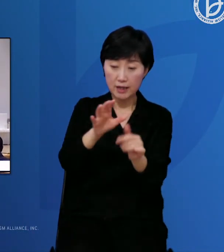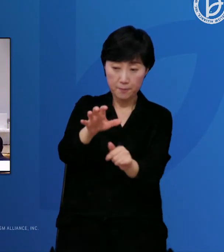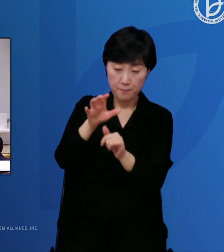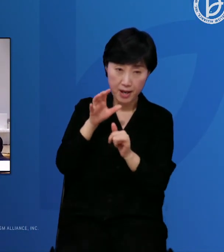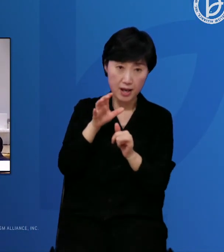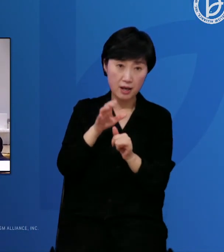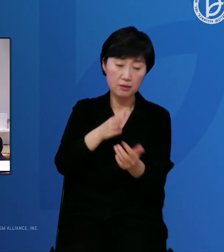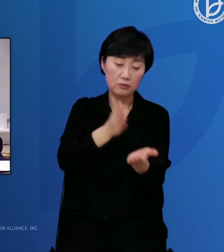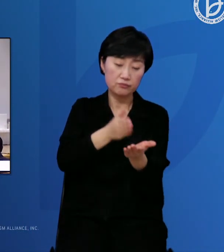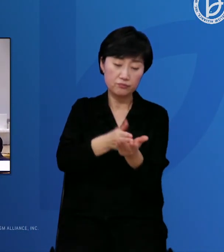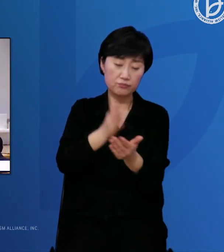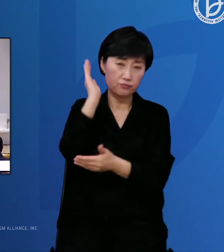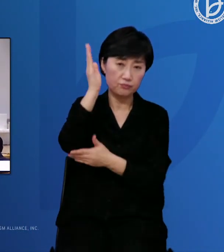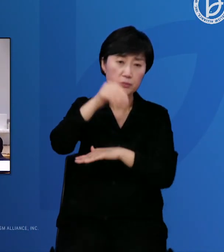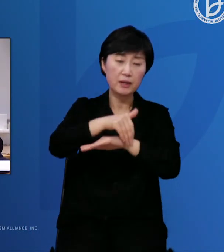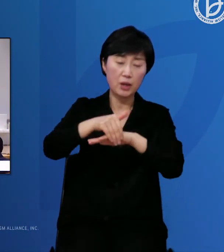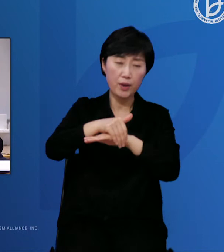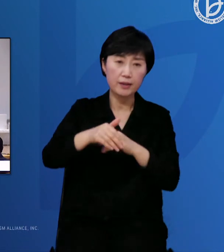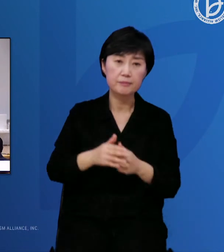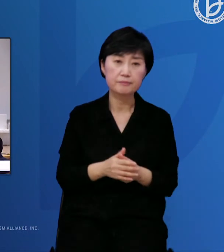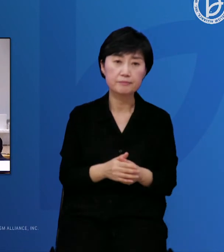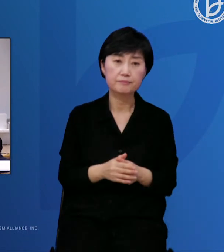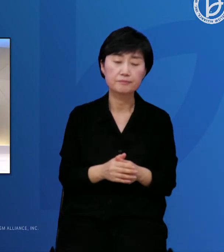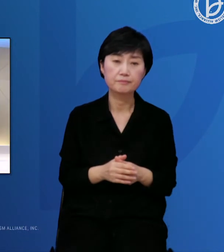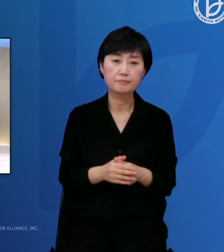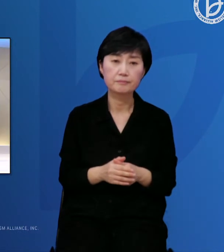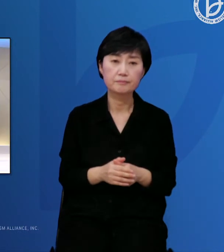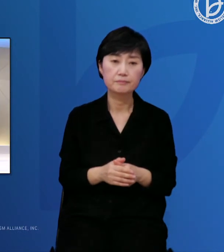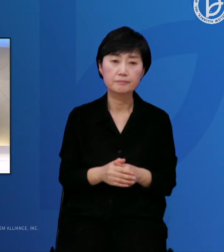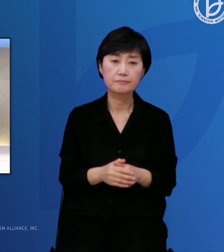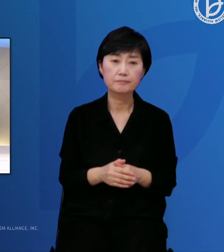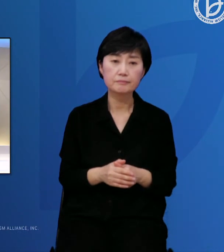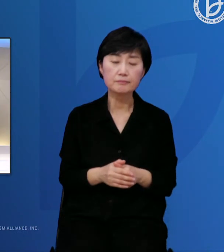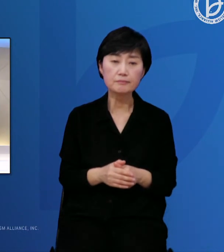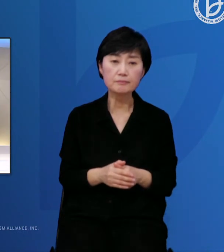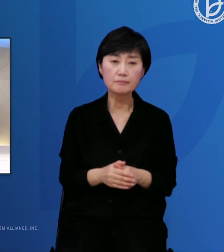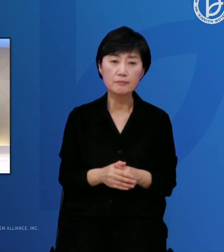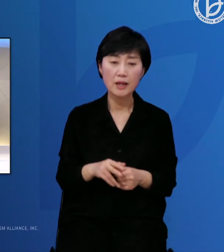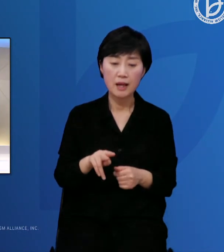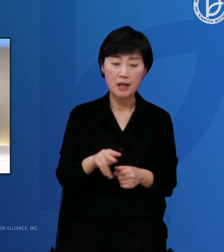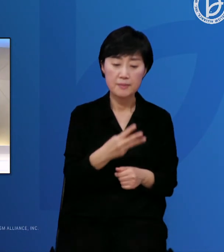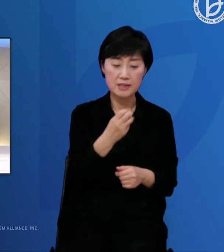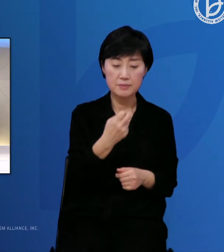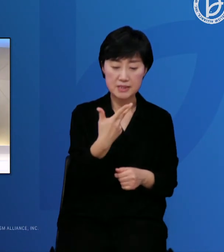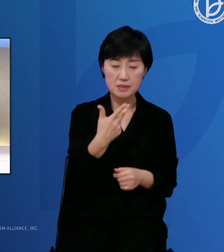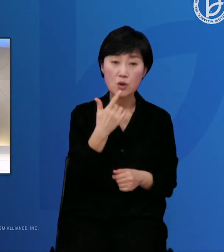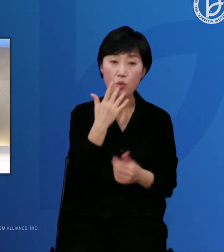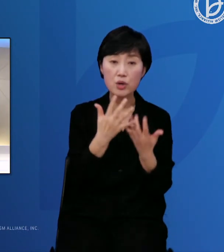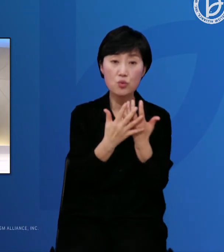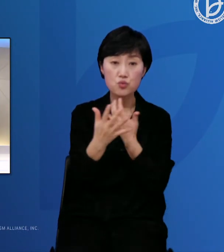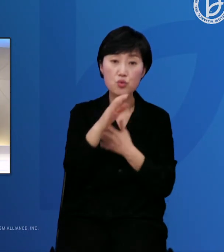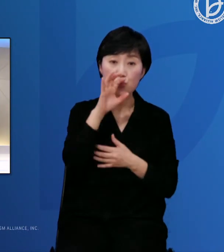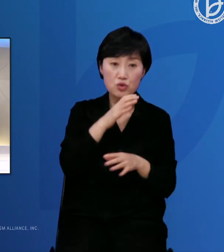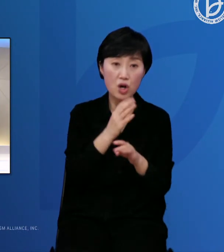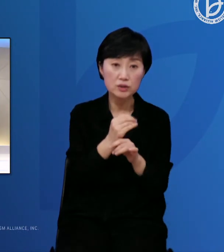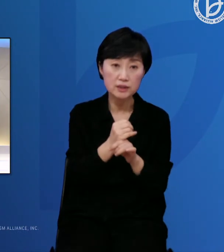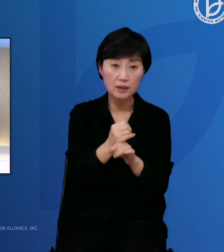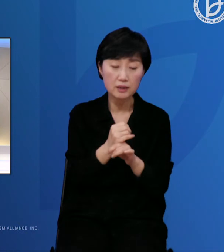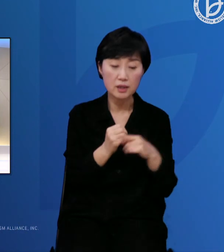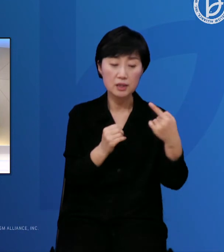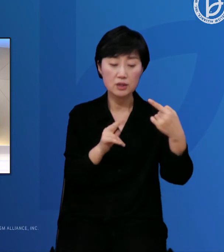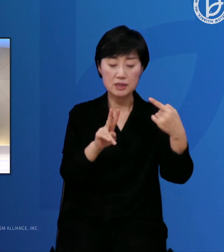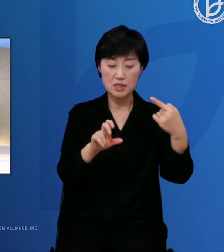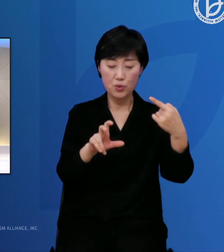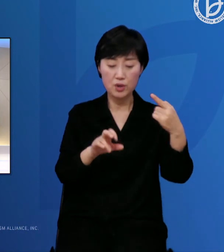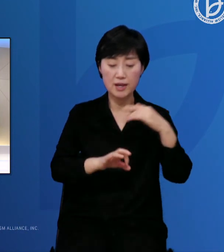전도 전략을 교재로 강의가 이어집니다. 새해 첫 237 화요제자 온라인 훈련이 오는 1월